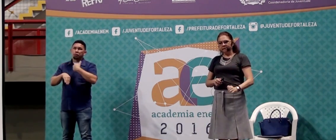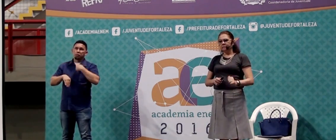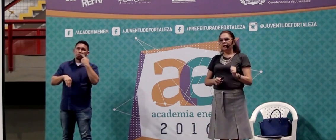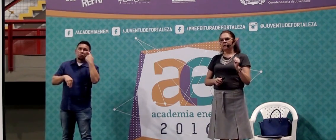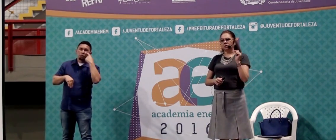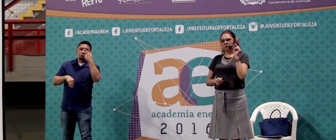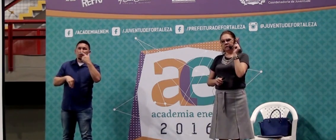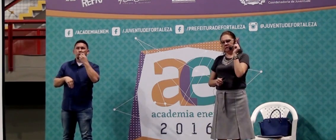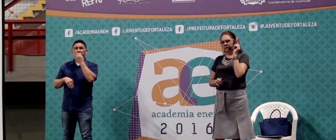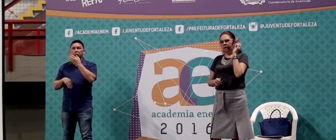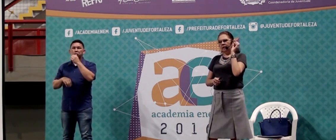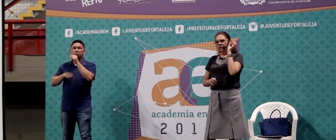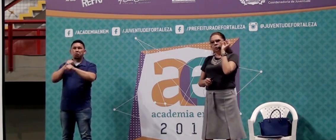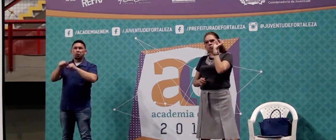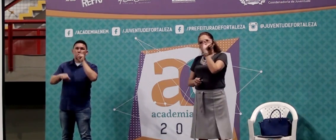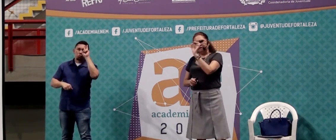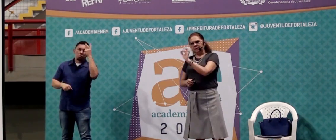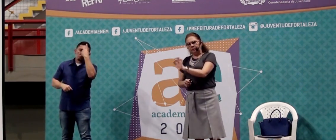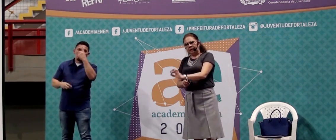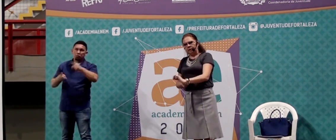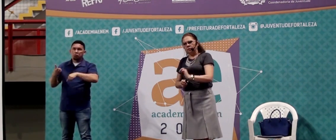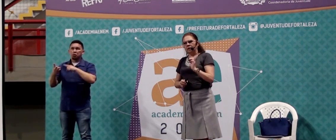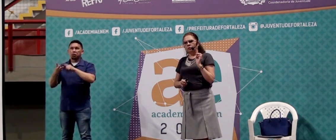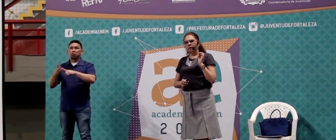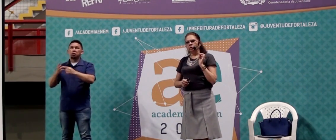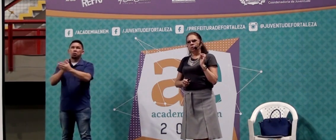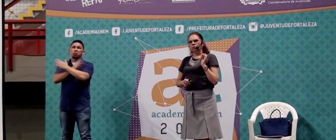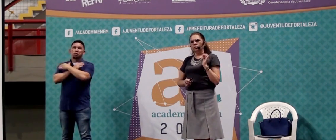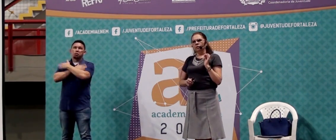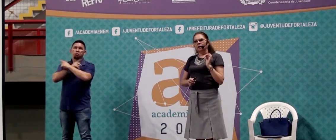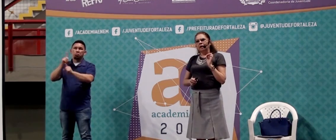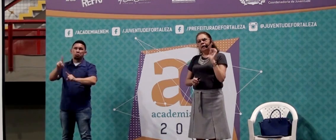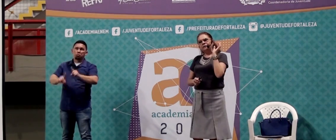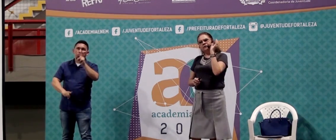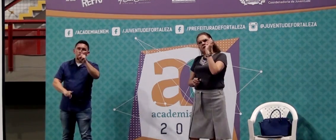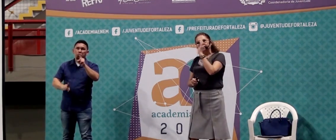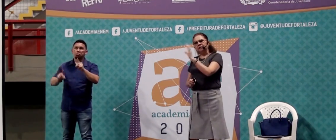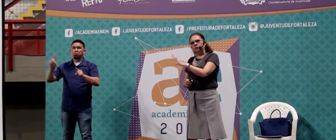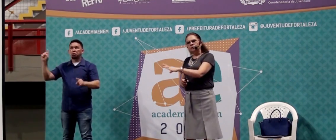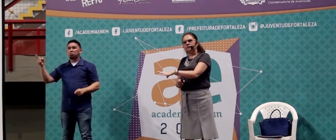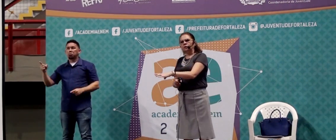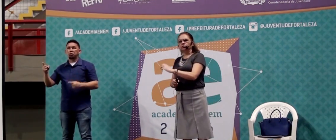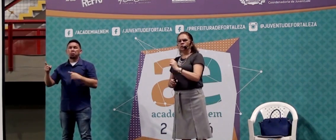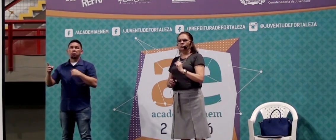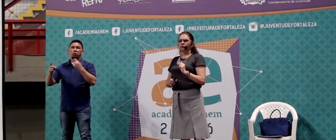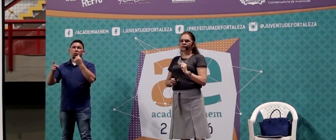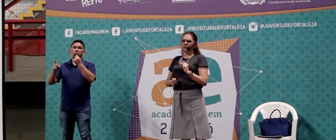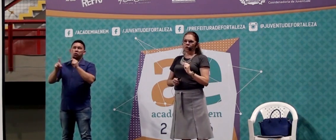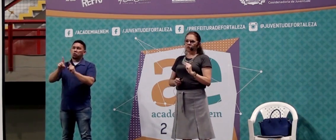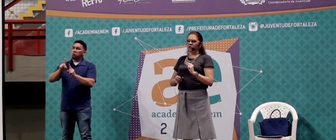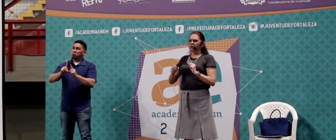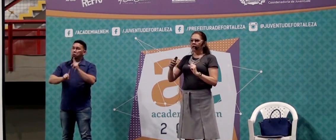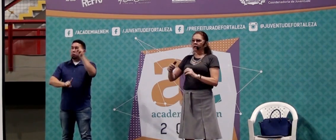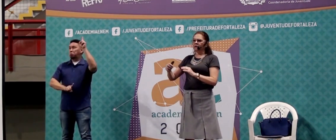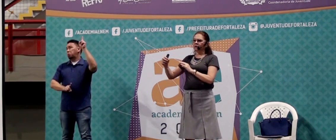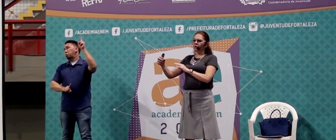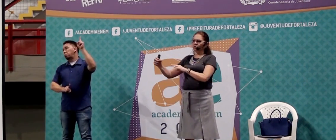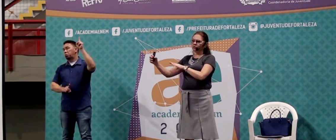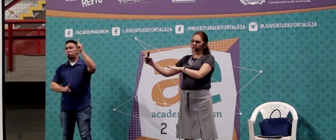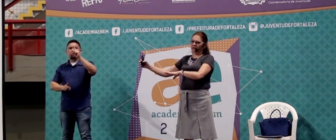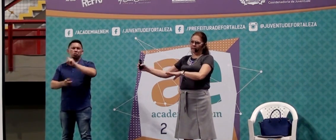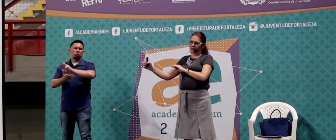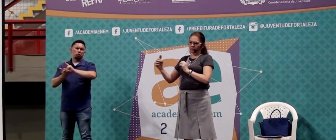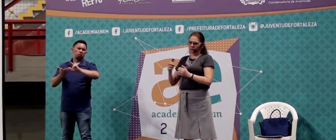consideradas carismáticas, o desemprego que aumentou, a inflação que voltou muito forte,